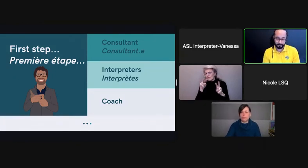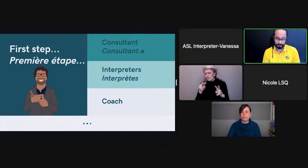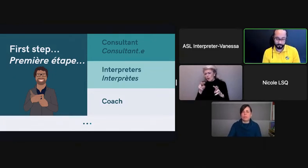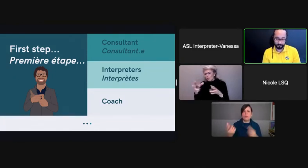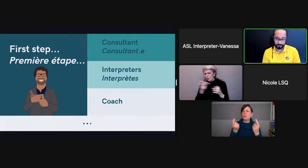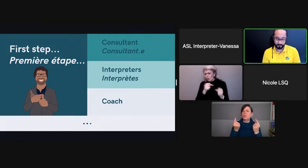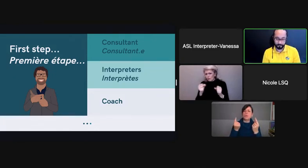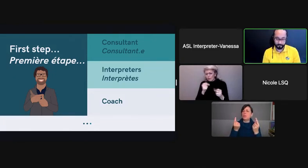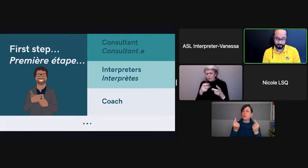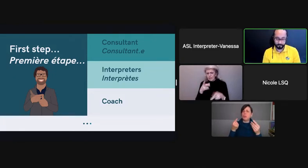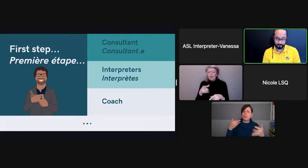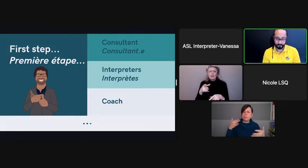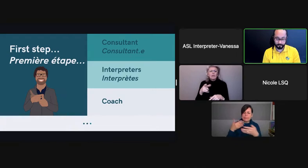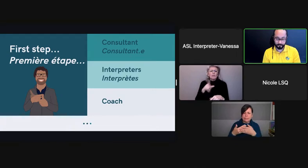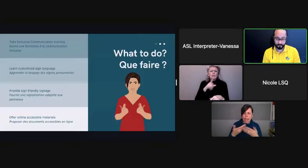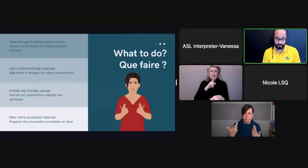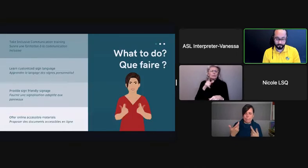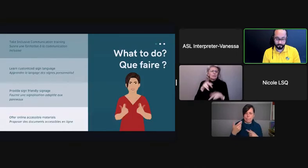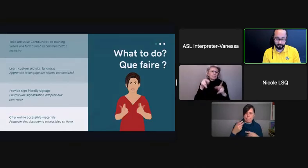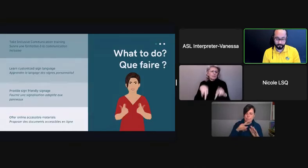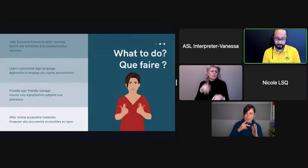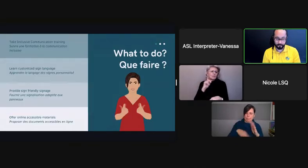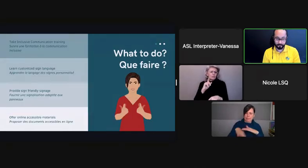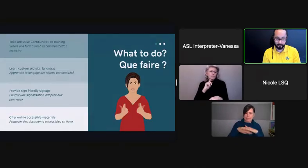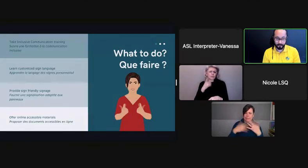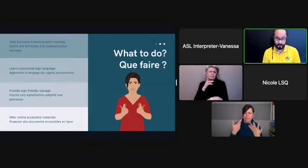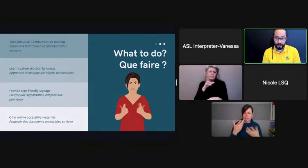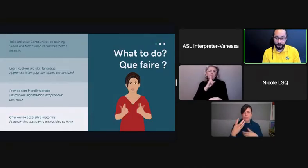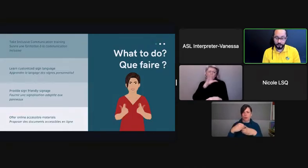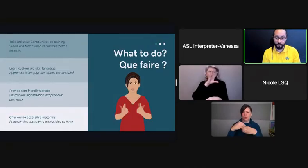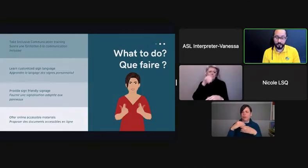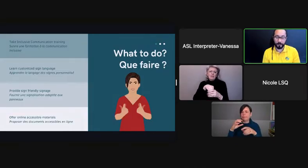pour s'assurer que des personnes sourdes soient impliquées.